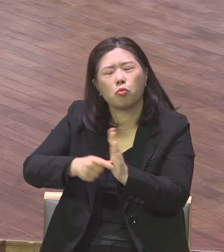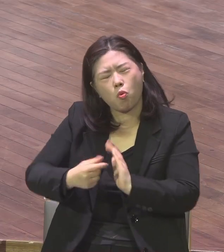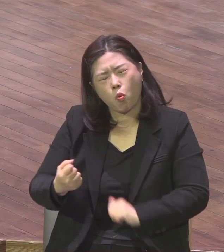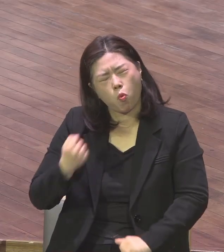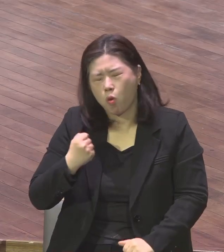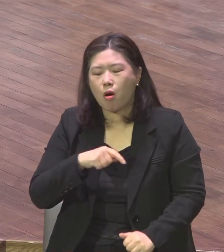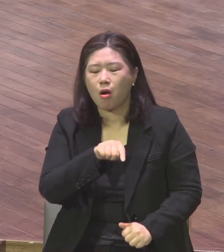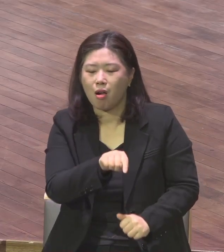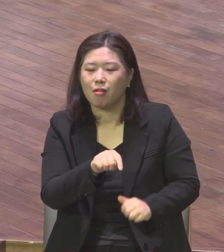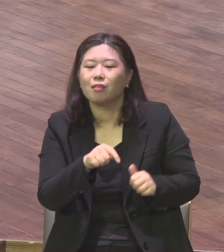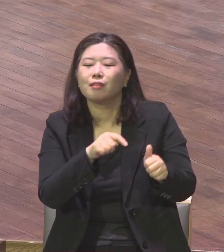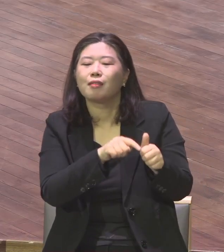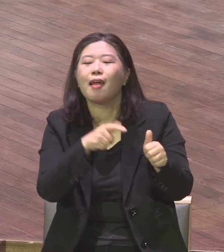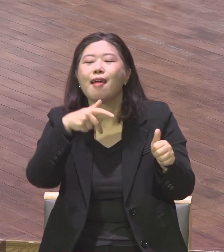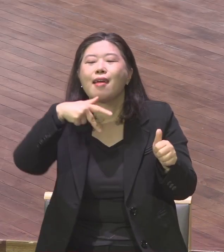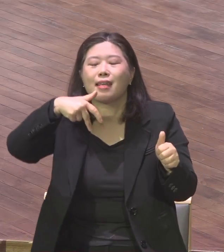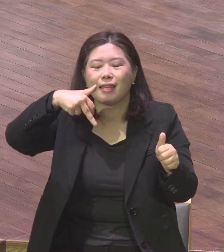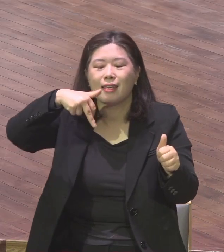하신 선교사님이세요.